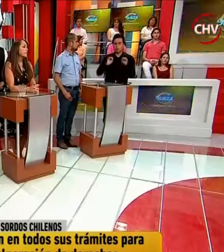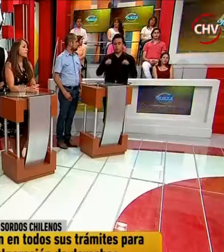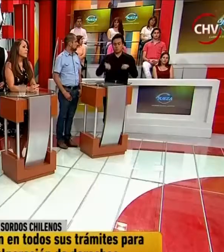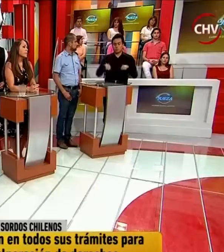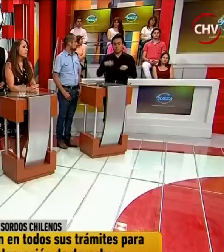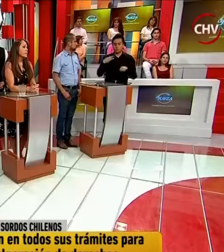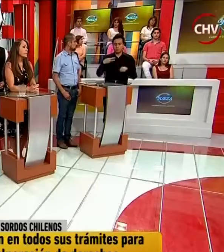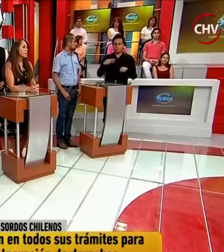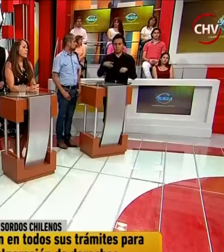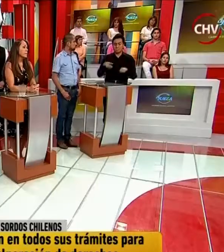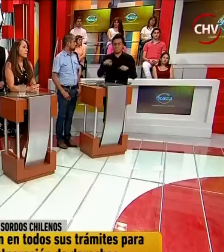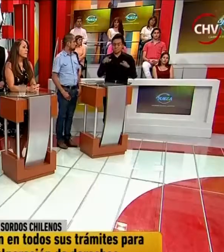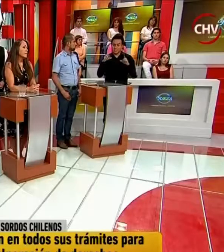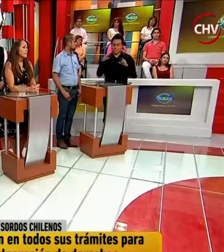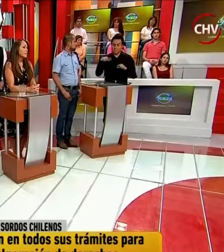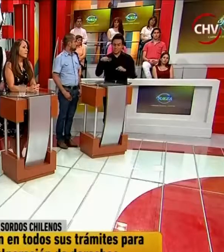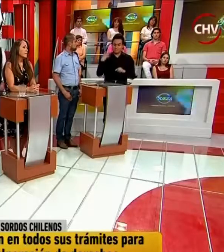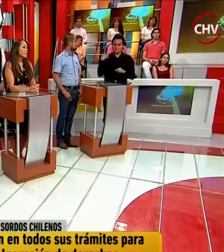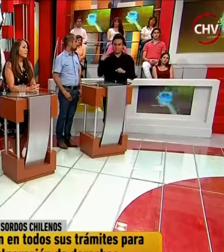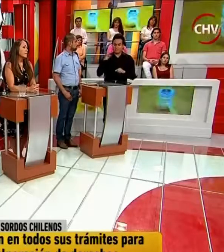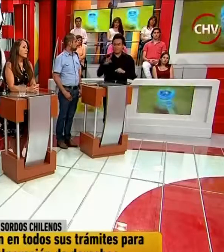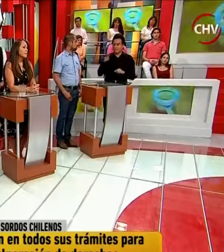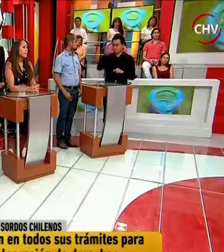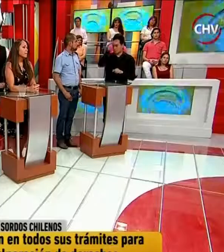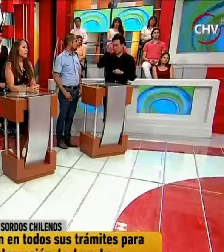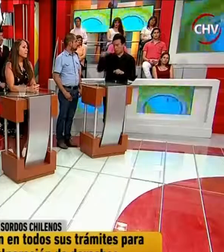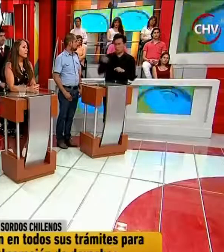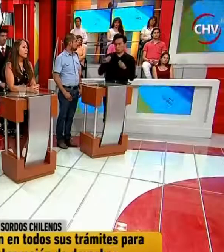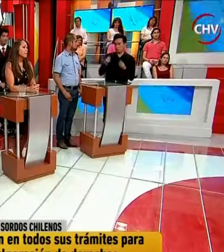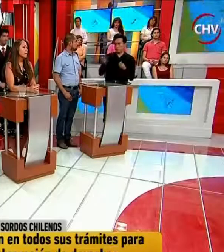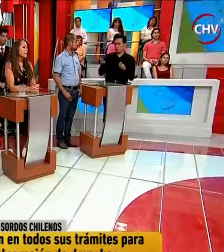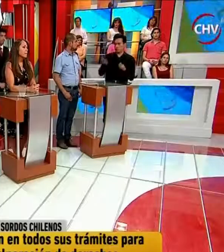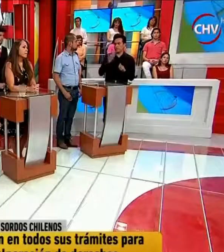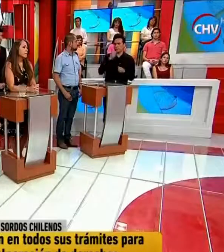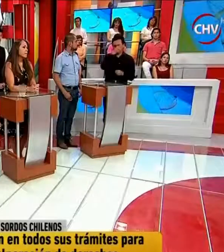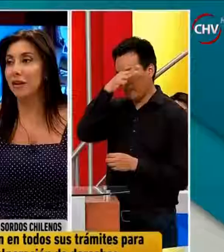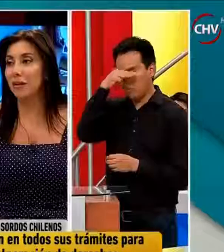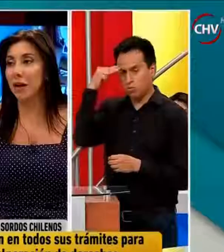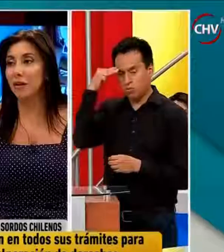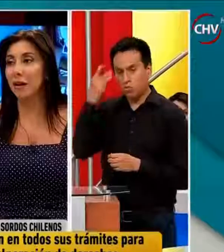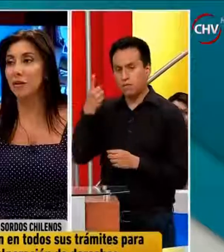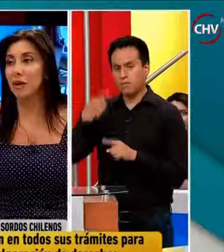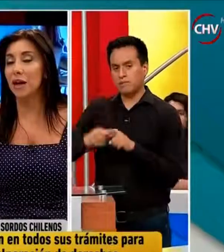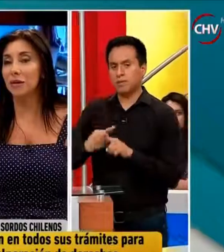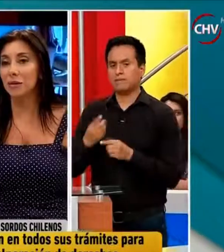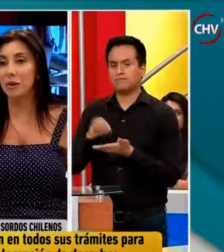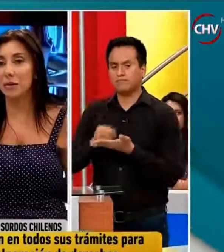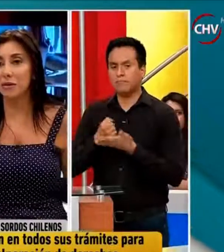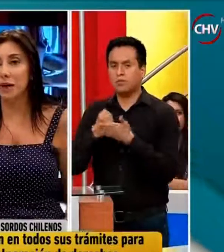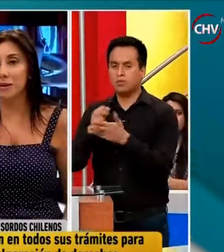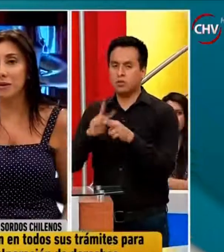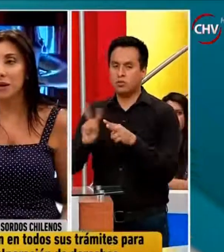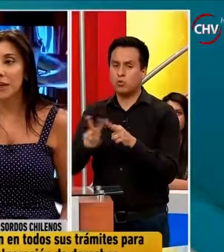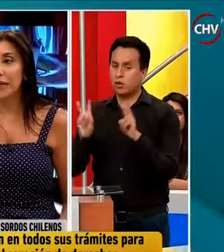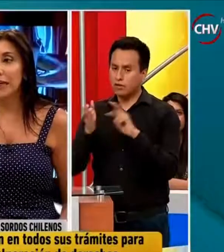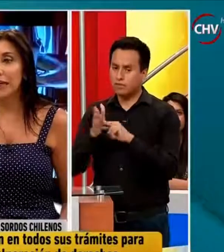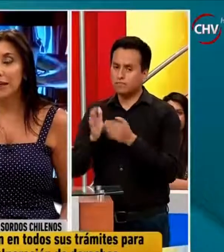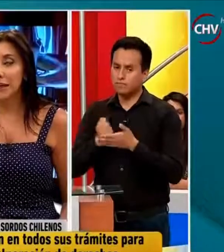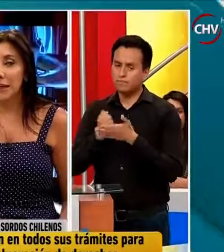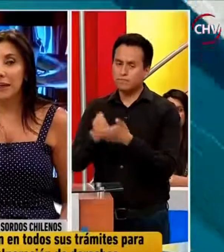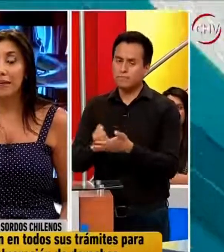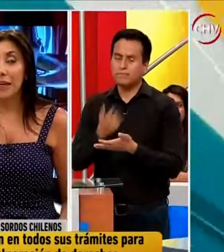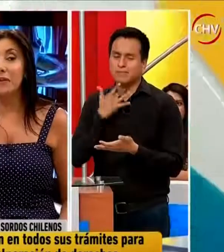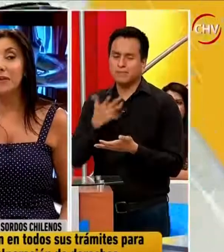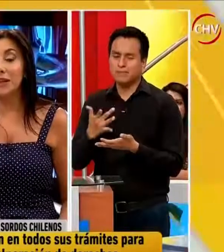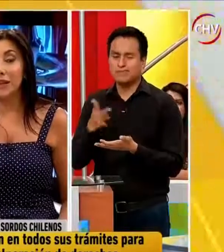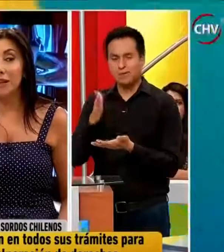ello. A Cristian, por supuesto, y a Militón, que una vez más nos ayuda a solucionar un caso que debiéramos tener más